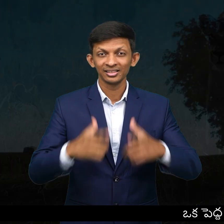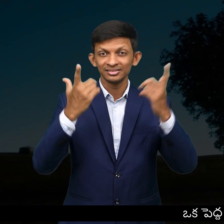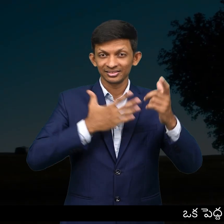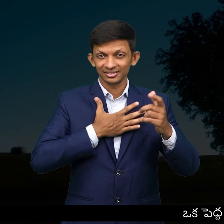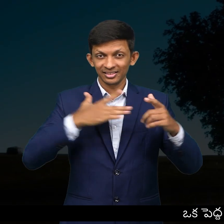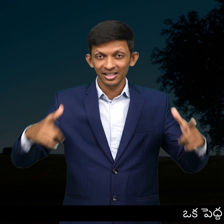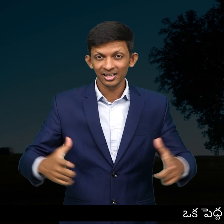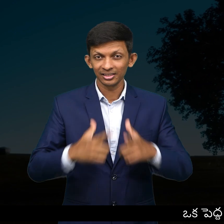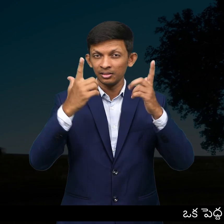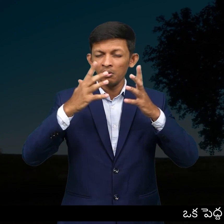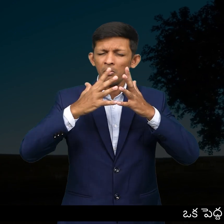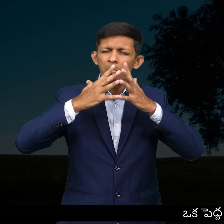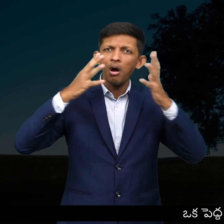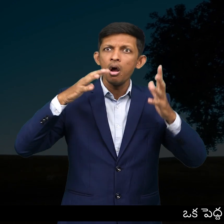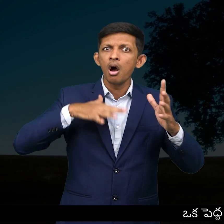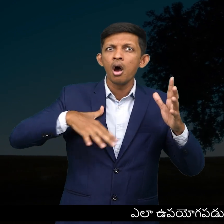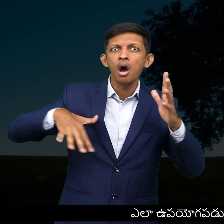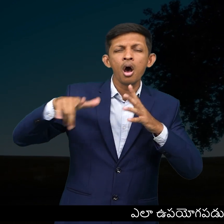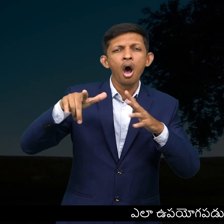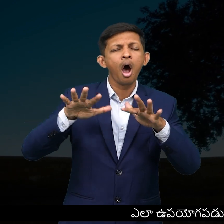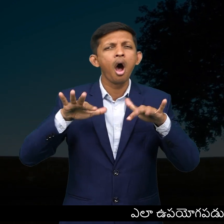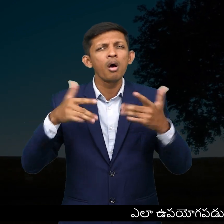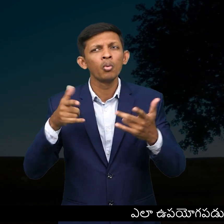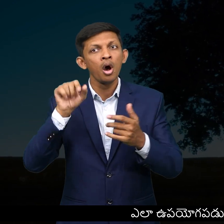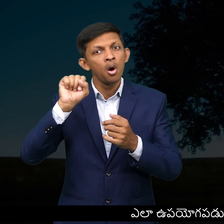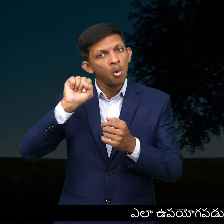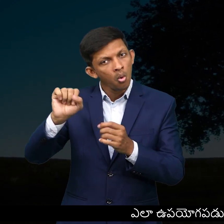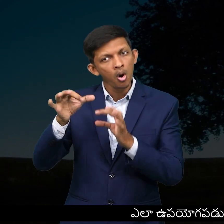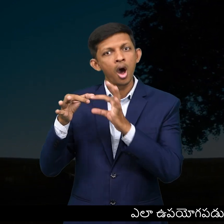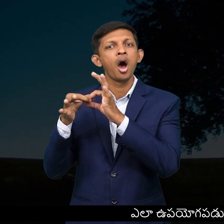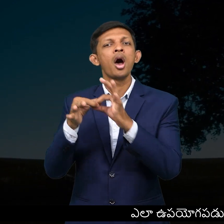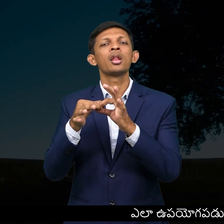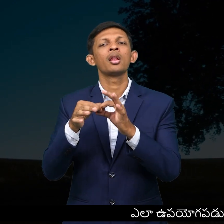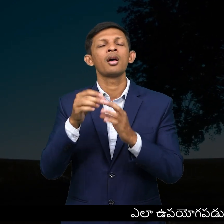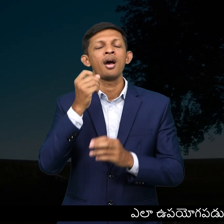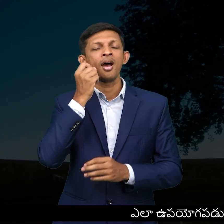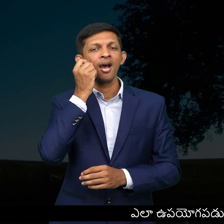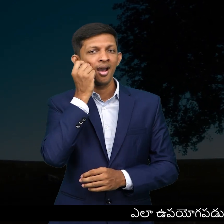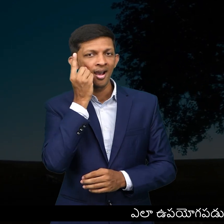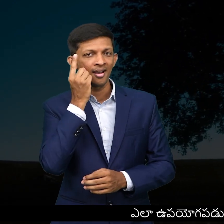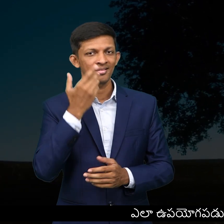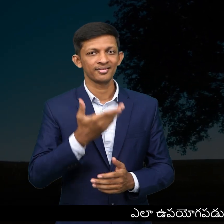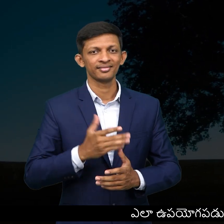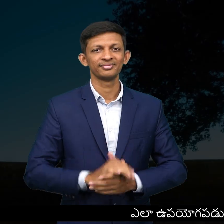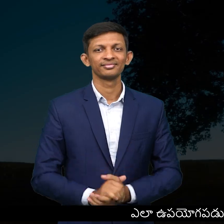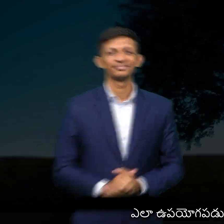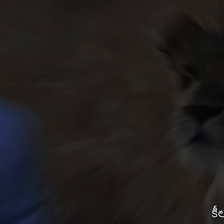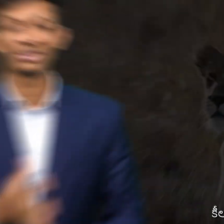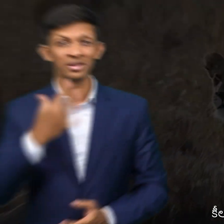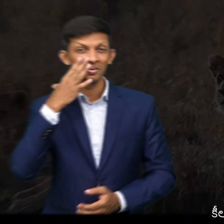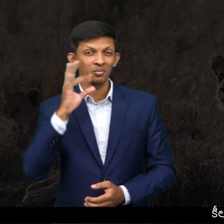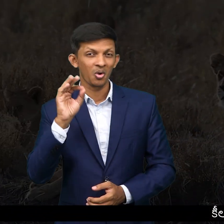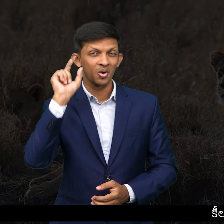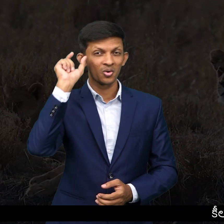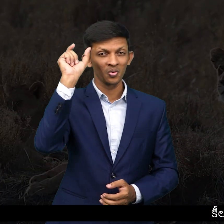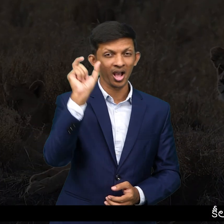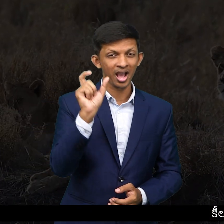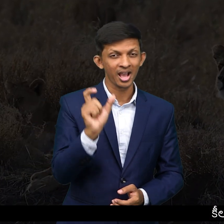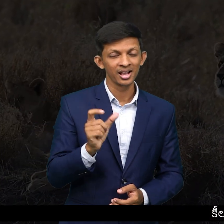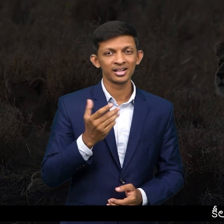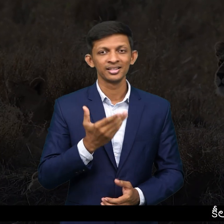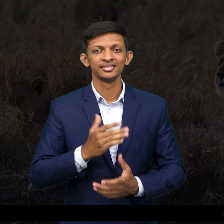ఒక పెద్ద చెట్టు ఆవాసంగా ఎలా ఉపయోగపడుతుందో అర్థం చేసుకోగలరు. కీలక